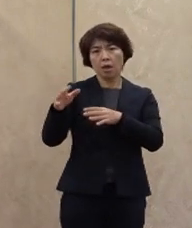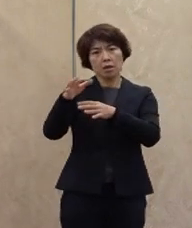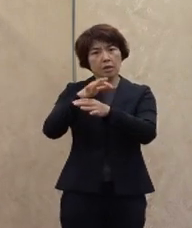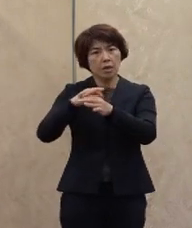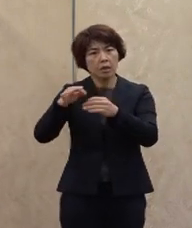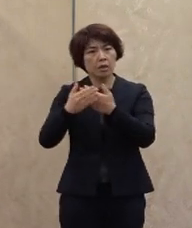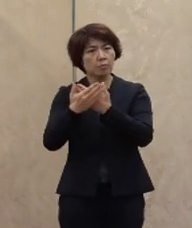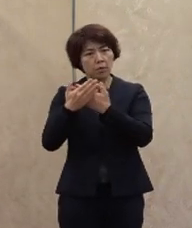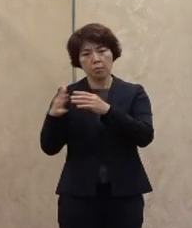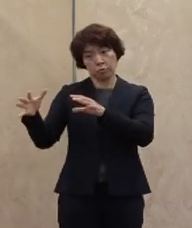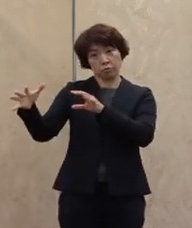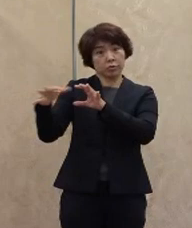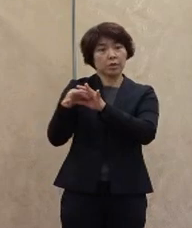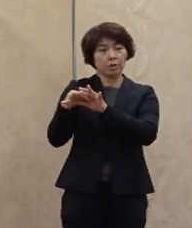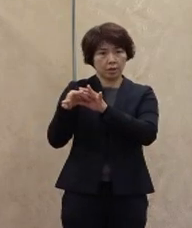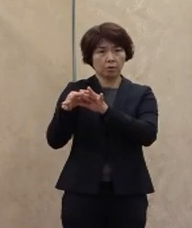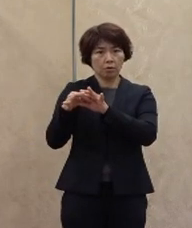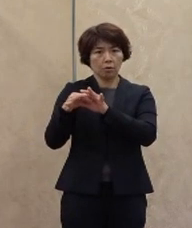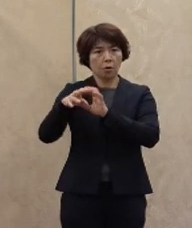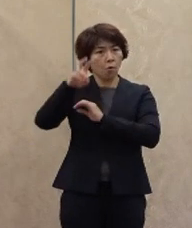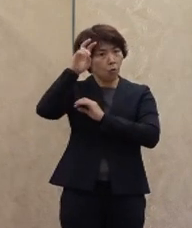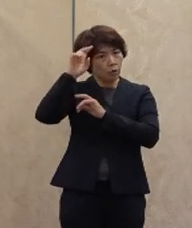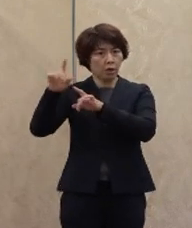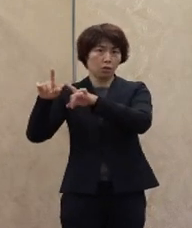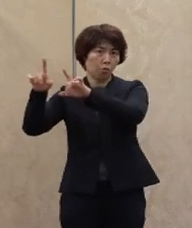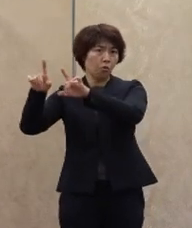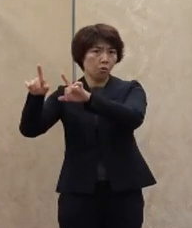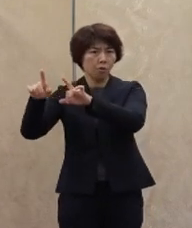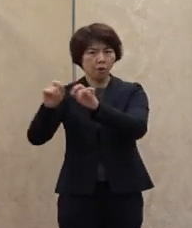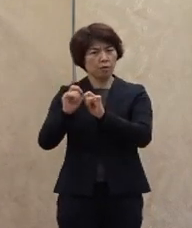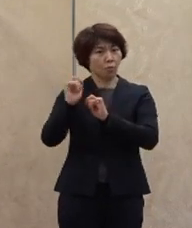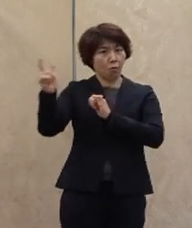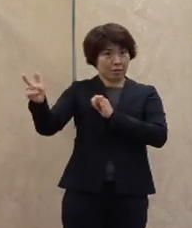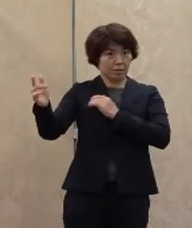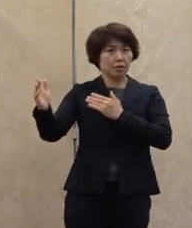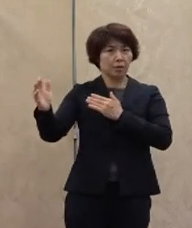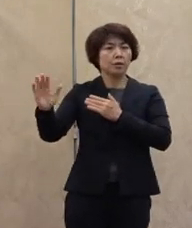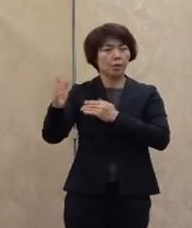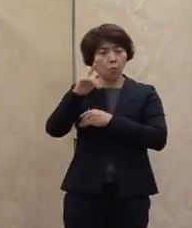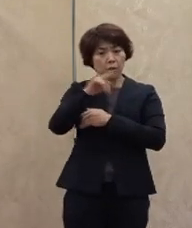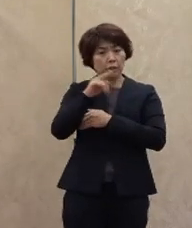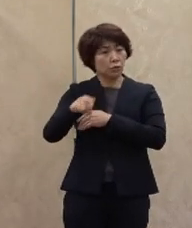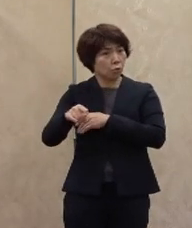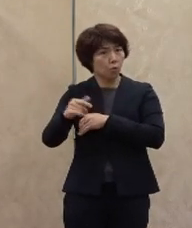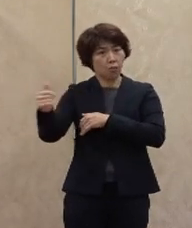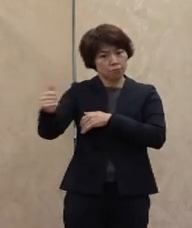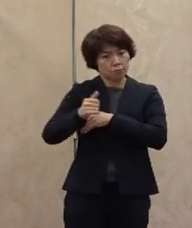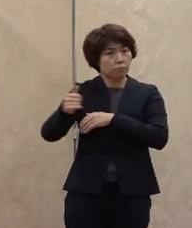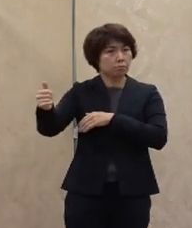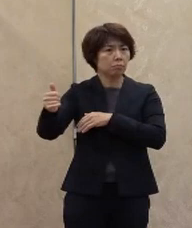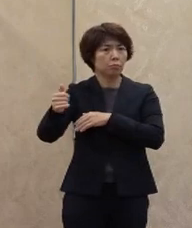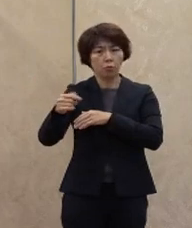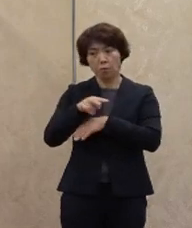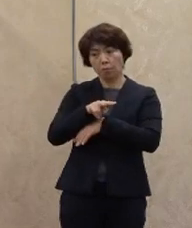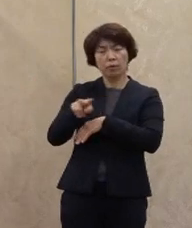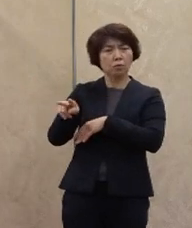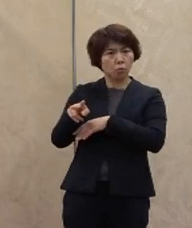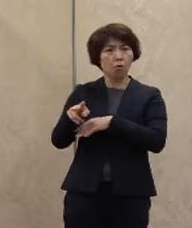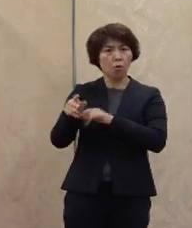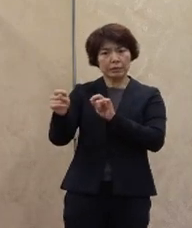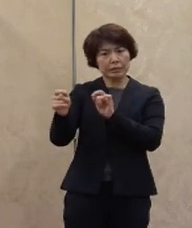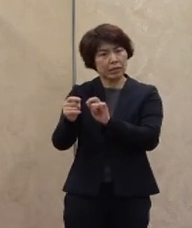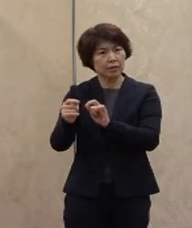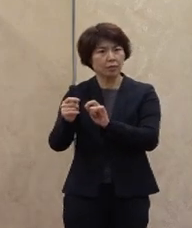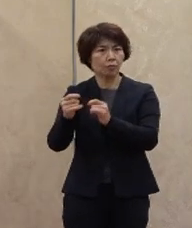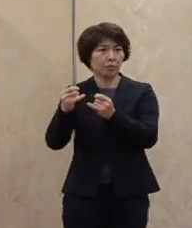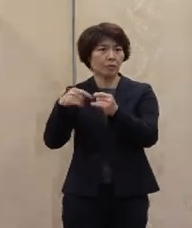つながっていると。大阪と東京というのは実は距離は離れてますけれども、人流という意味ではそんなに遠い距離ではない